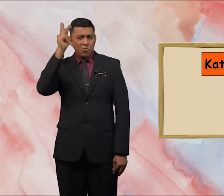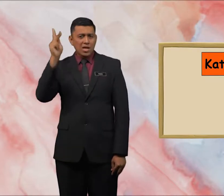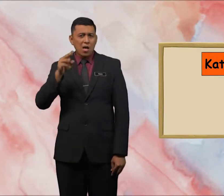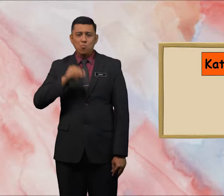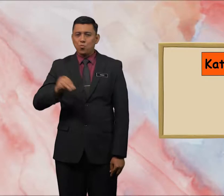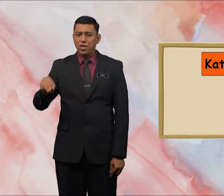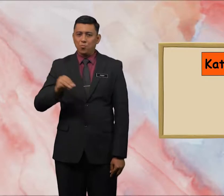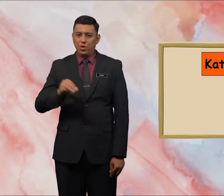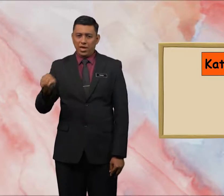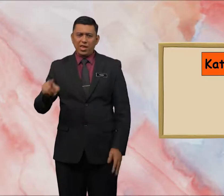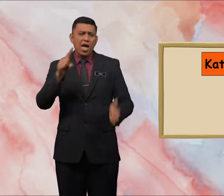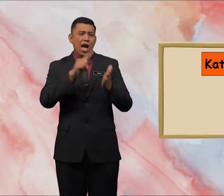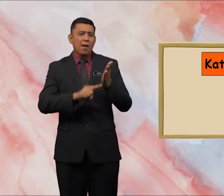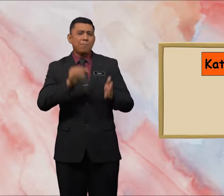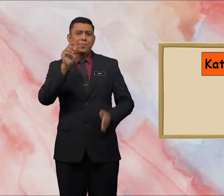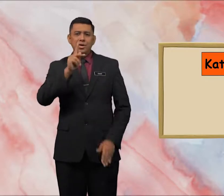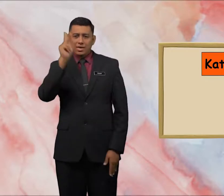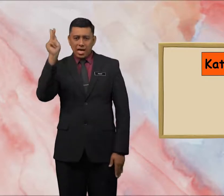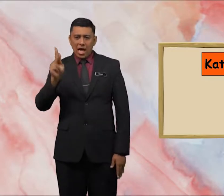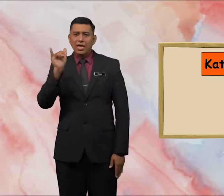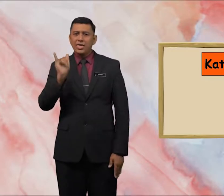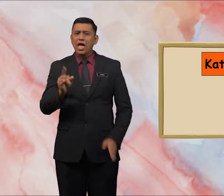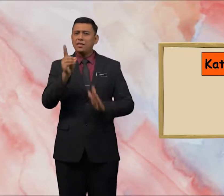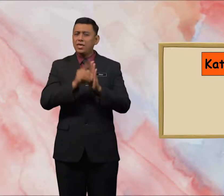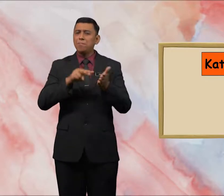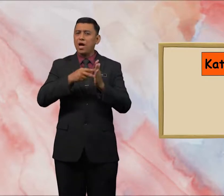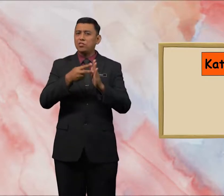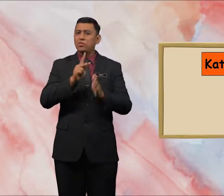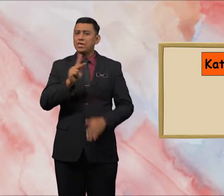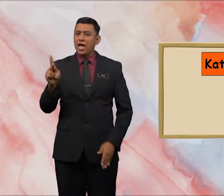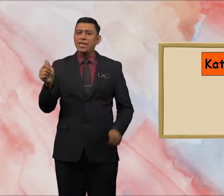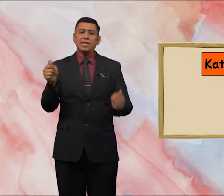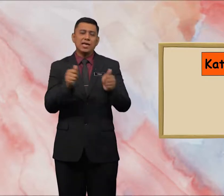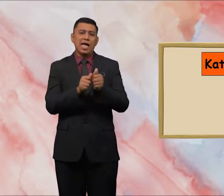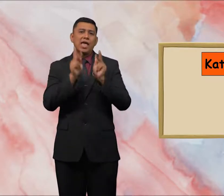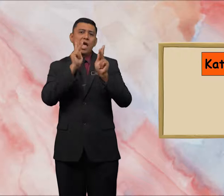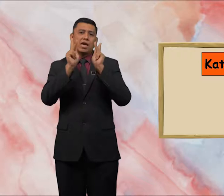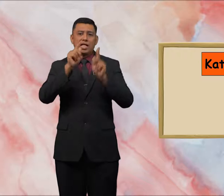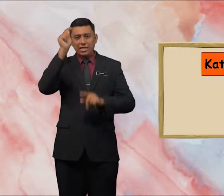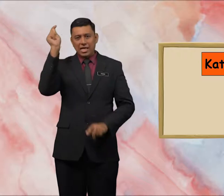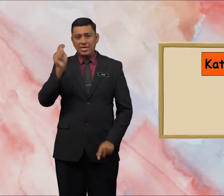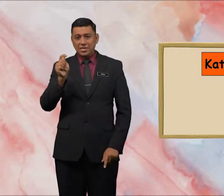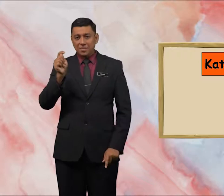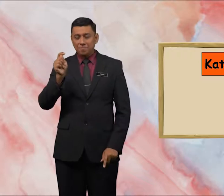Tahukah murid-murid apakah yang dimaksudkan dengan kata tanya?